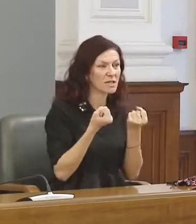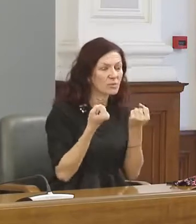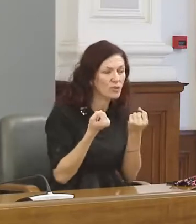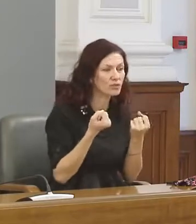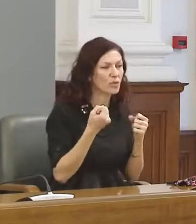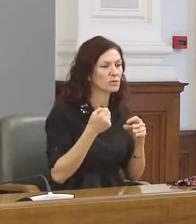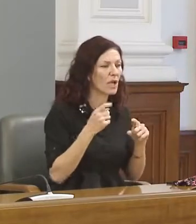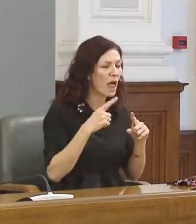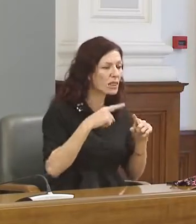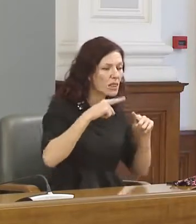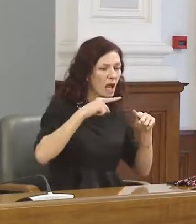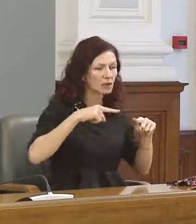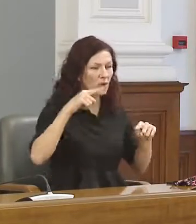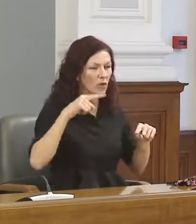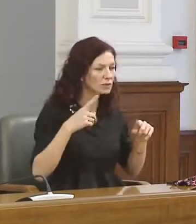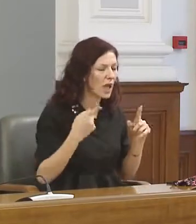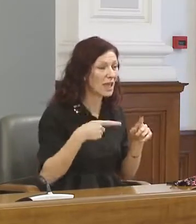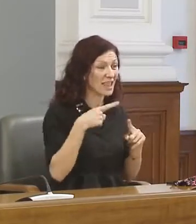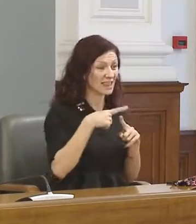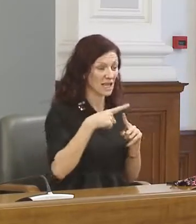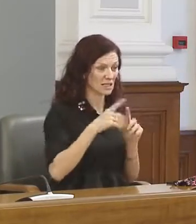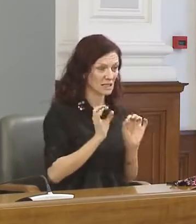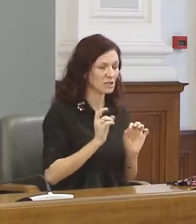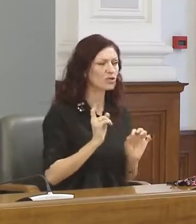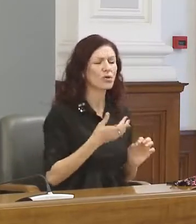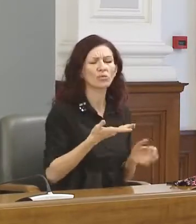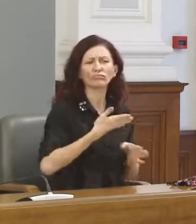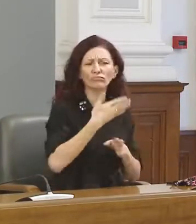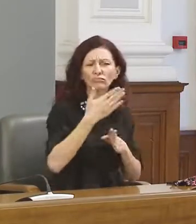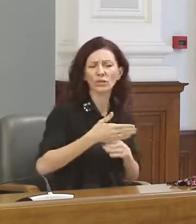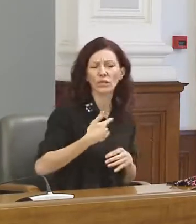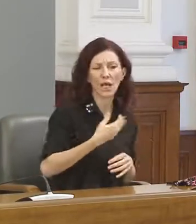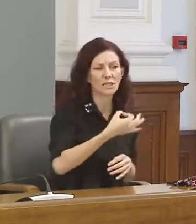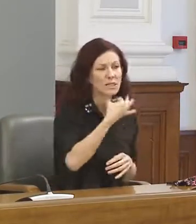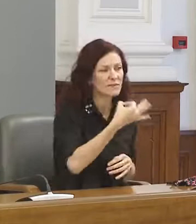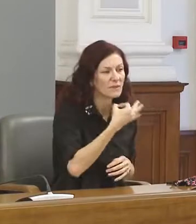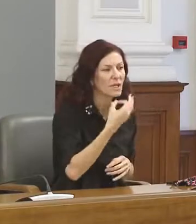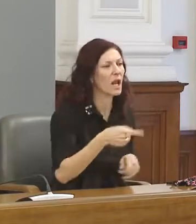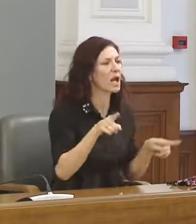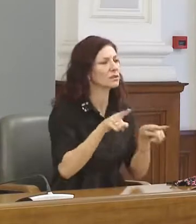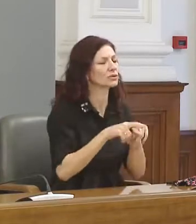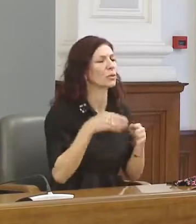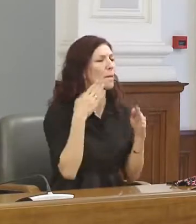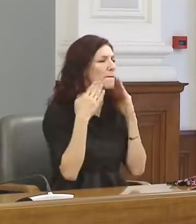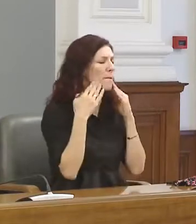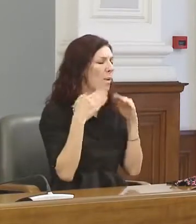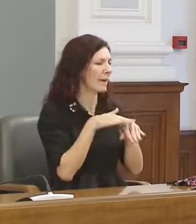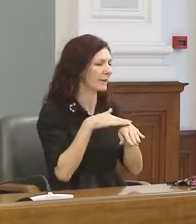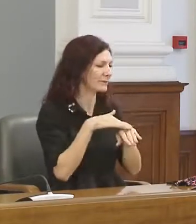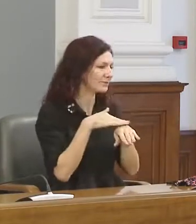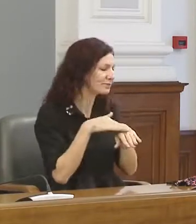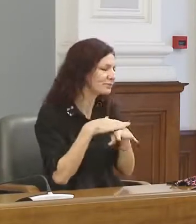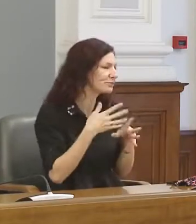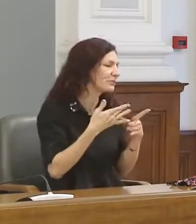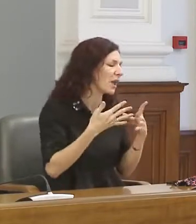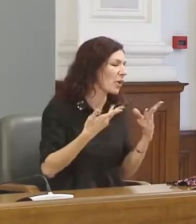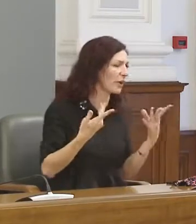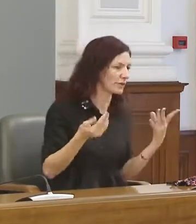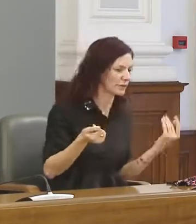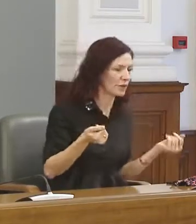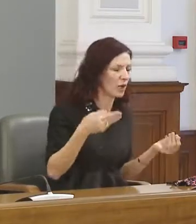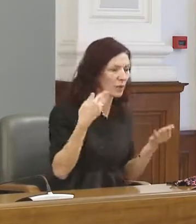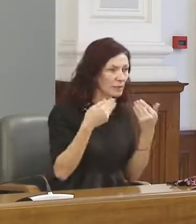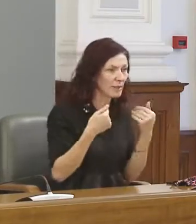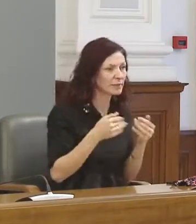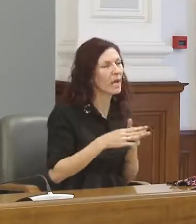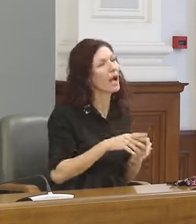тези тестове. Защото това, което сме свикнали, както за помадите и за някои неща,